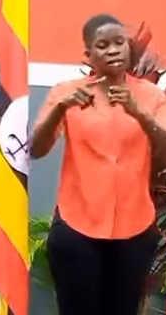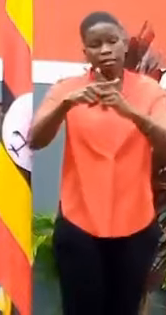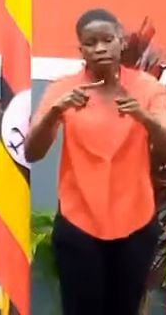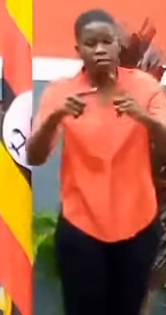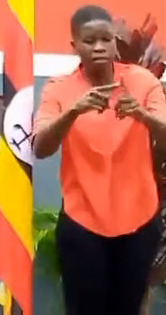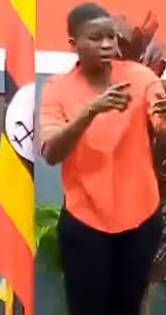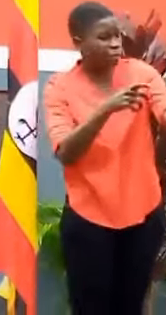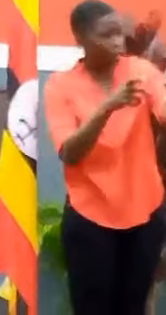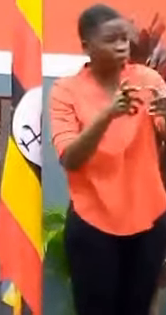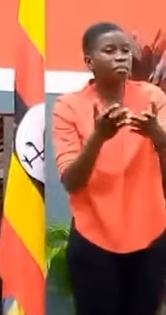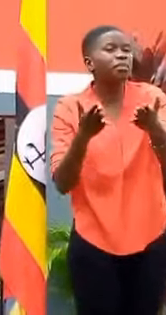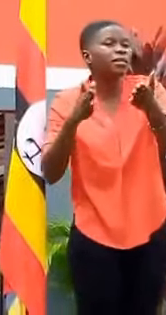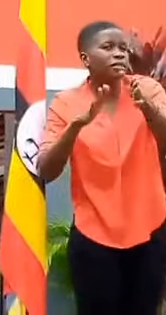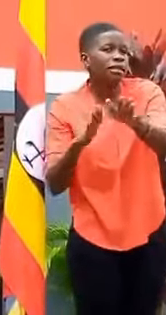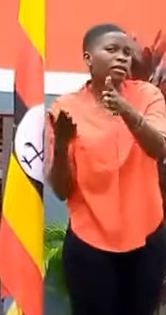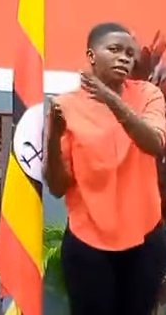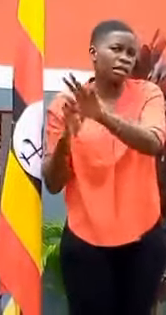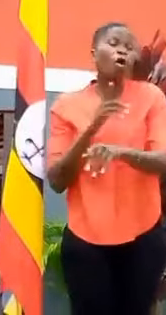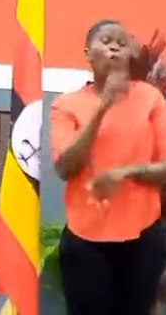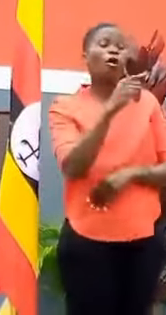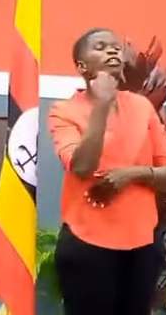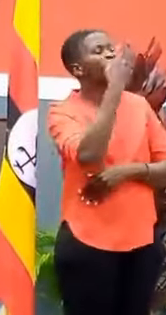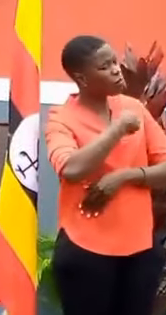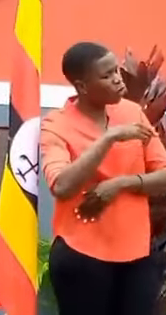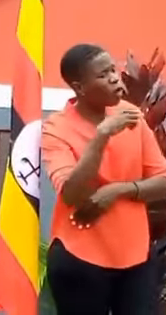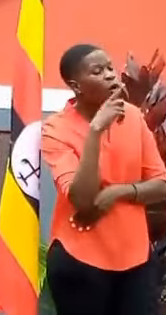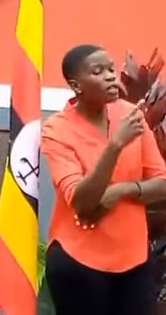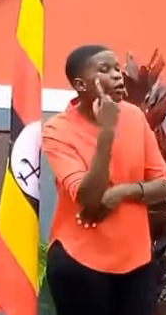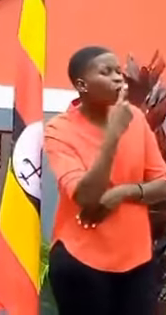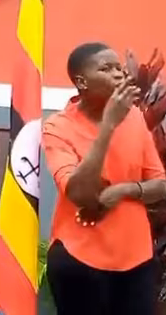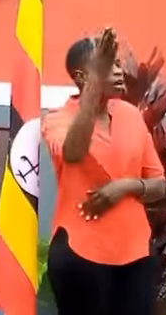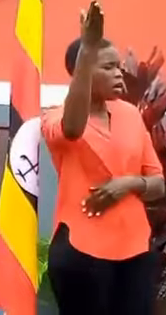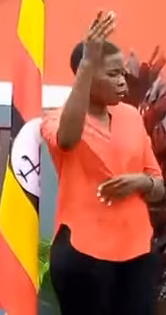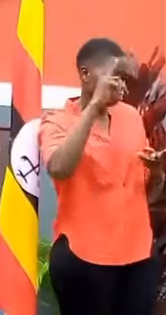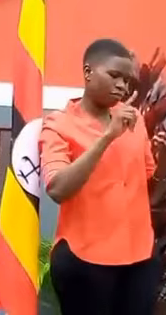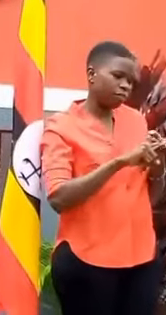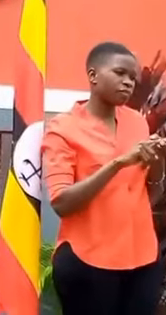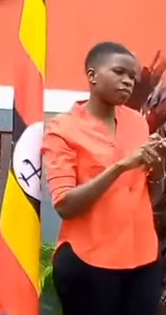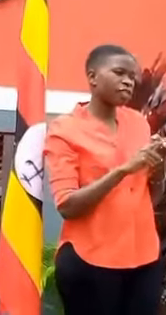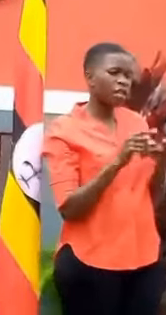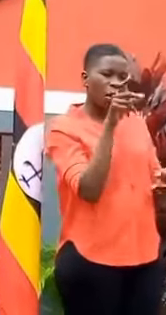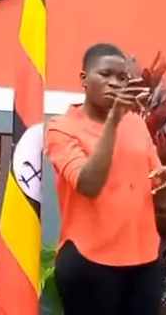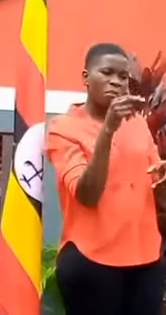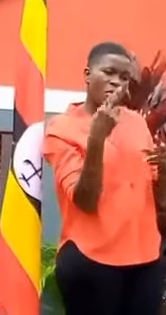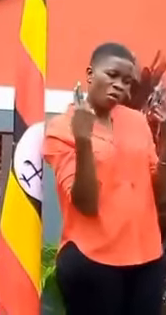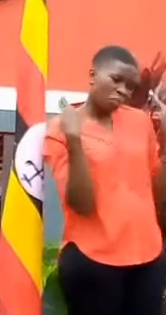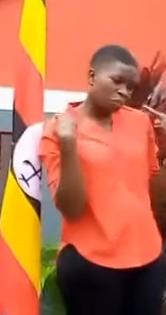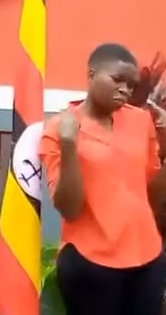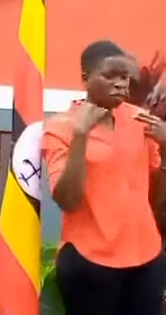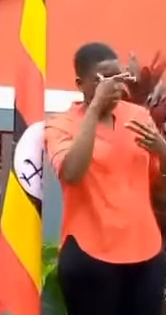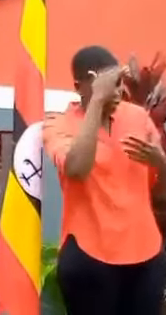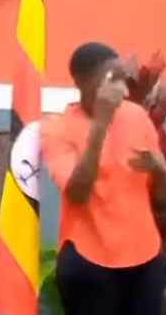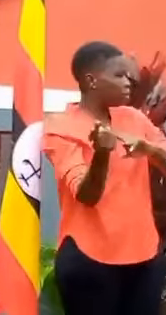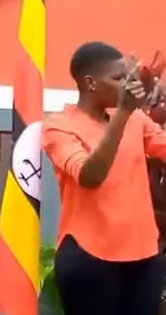babatta, ababatta tubamanyi, yalagira babatte tumumanyi n'okuwana ye ne yeewaana, naye one